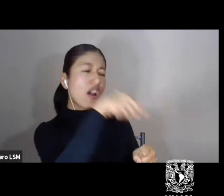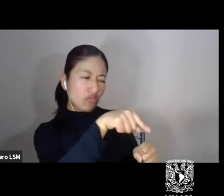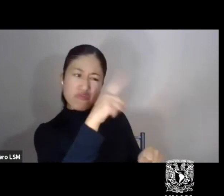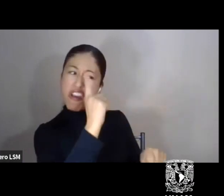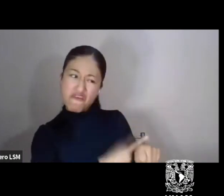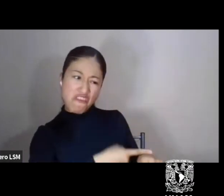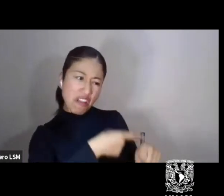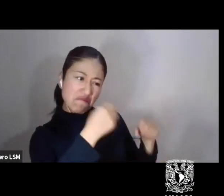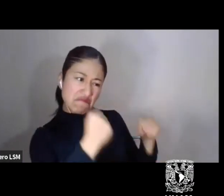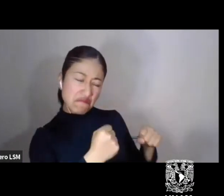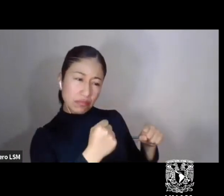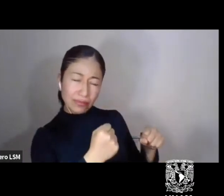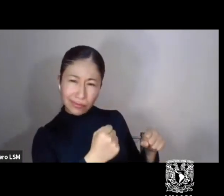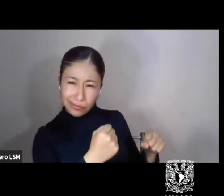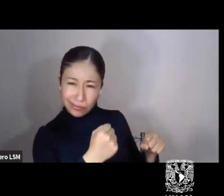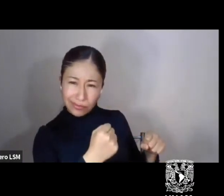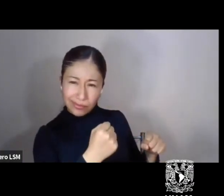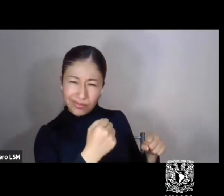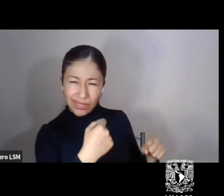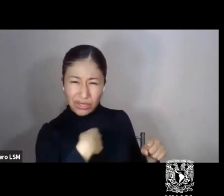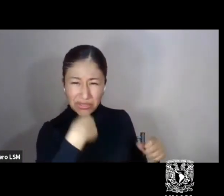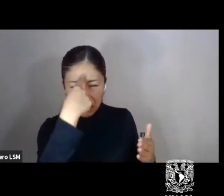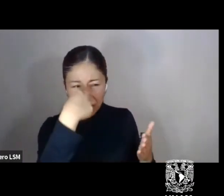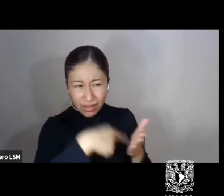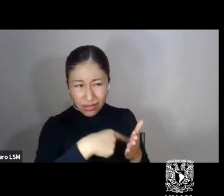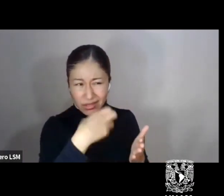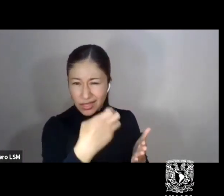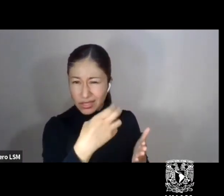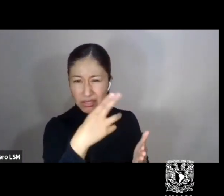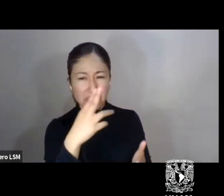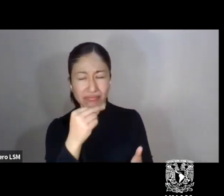Entonces, como lo que piensa al respecto.